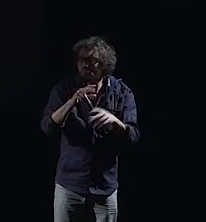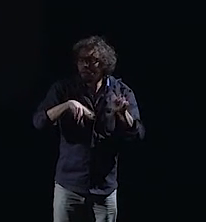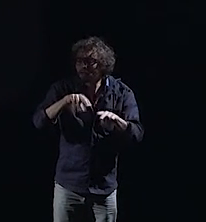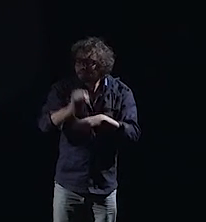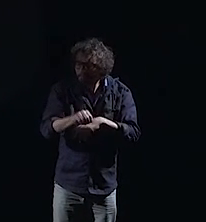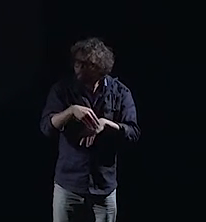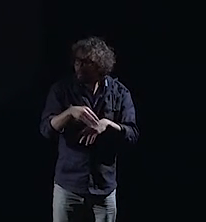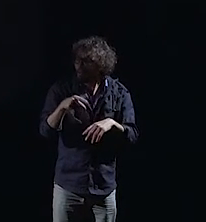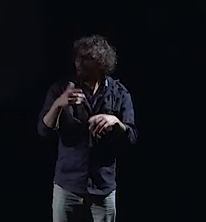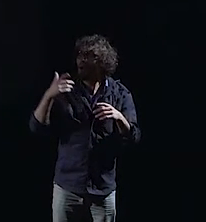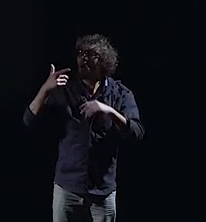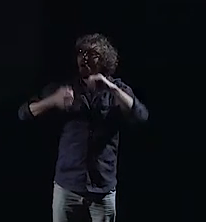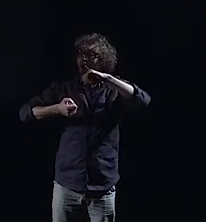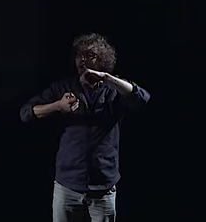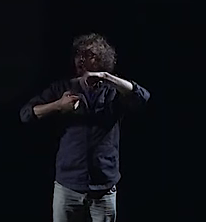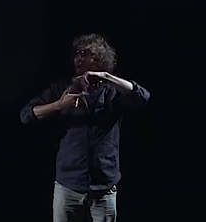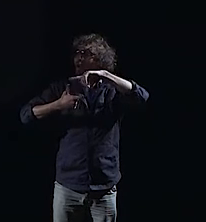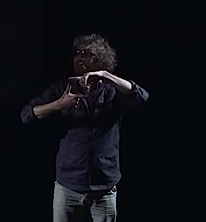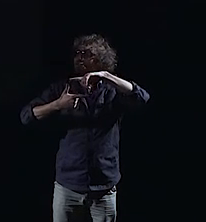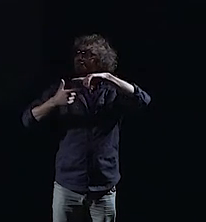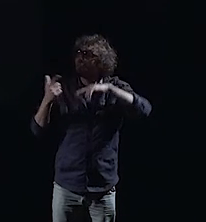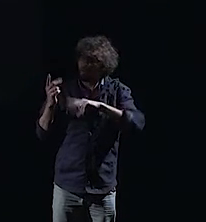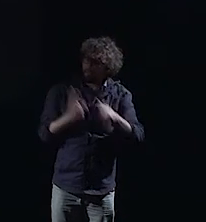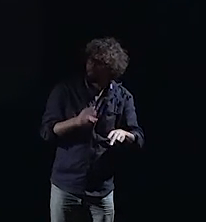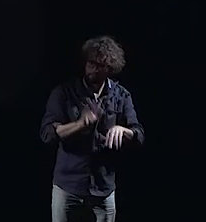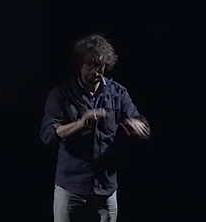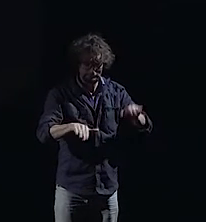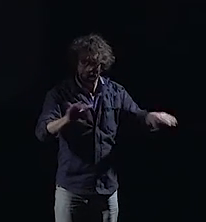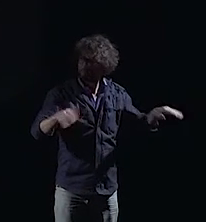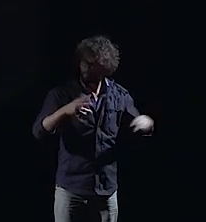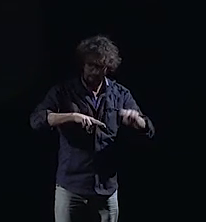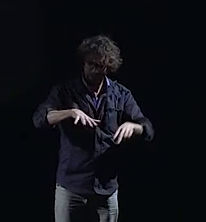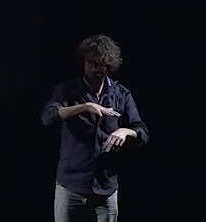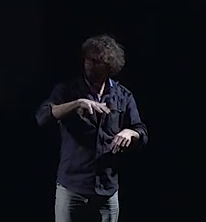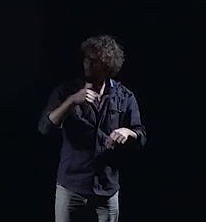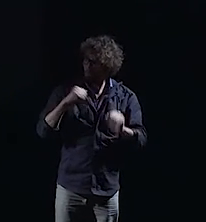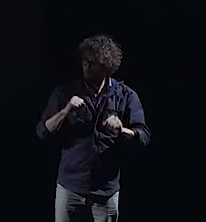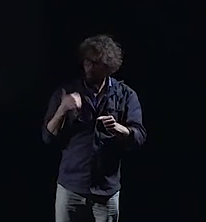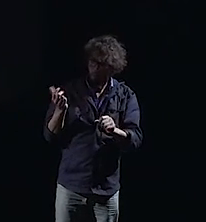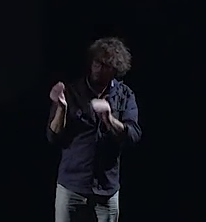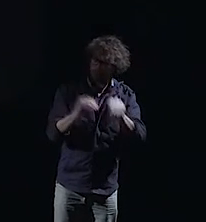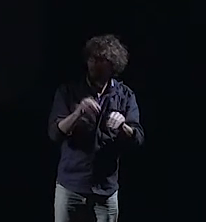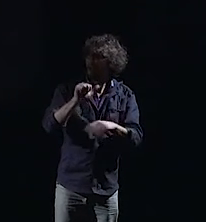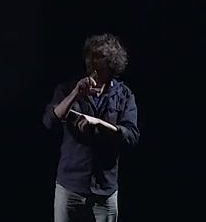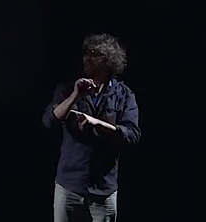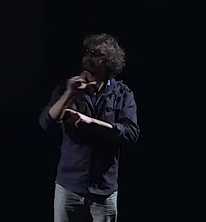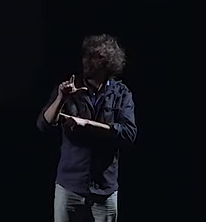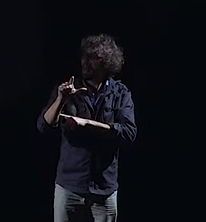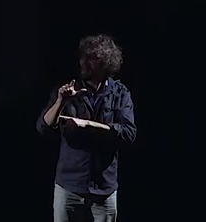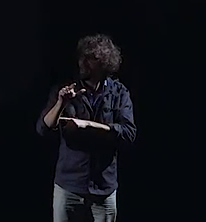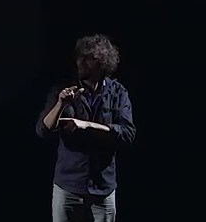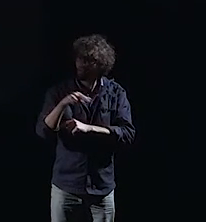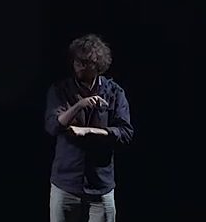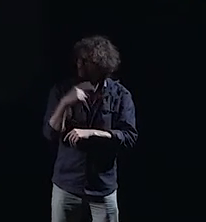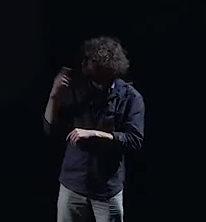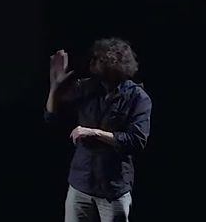Quand Orange est arrivé pour leur dire on aimerait bien installer voilà, on a de la DSL à proposer chez vous, ils ont regardé le VRP d'Orange en disant on en